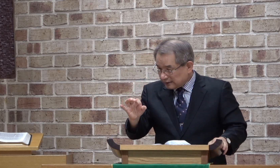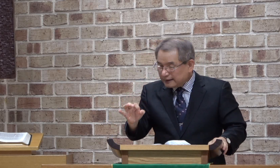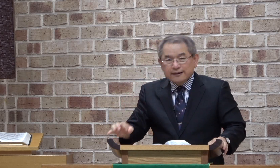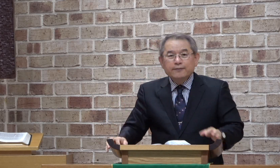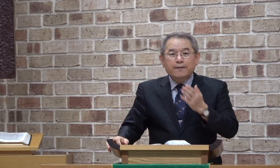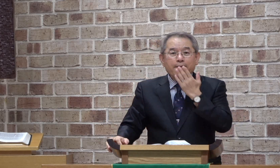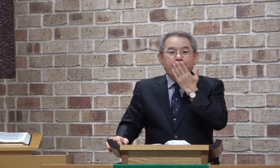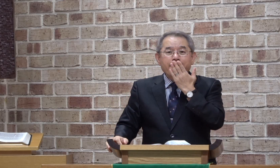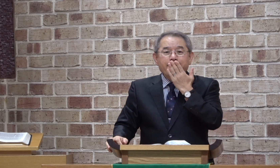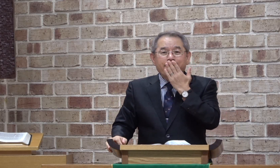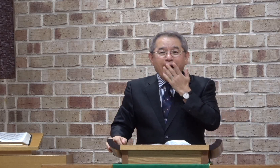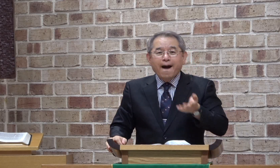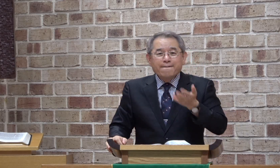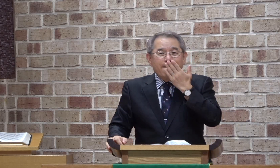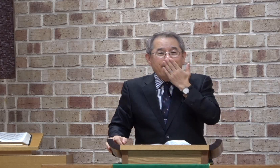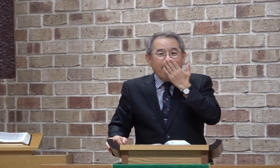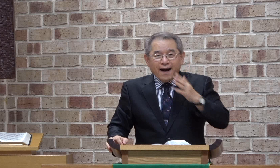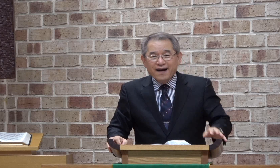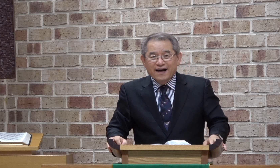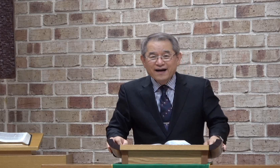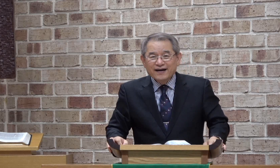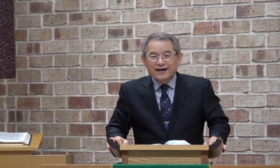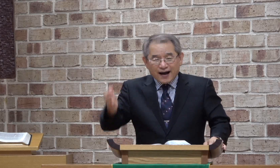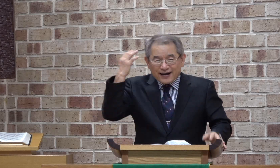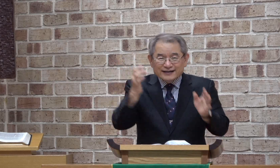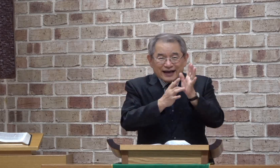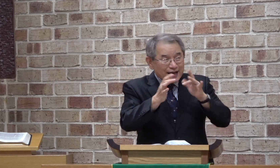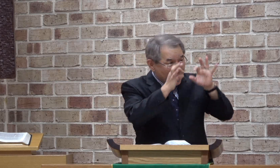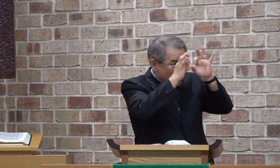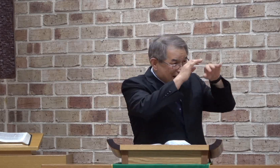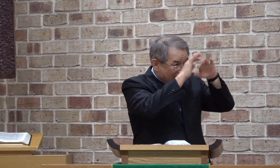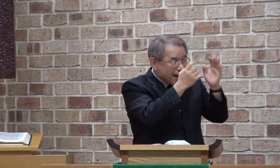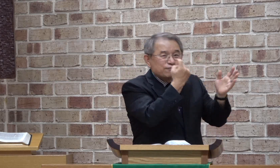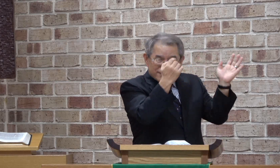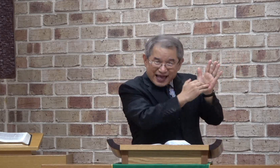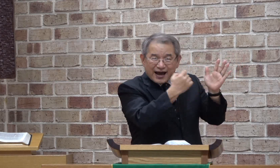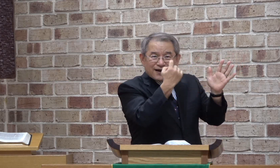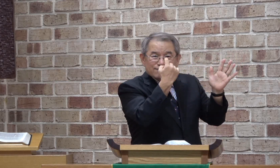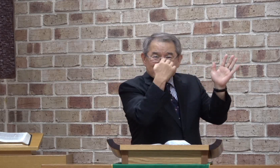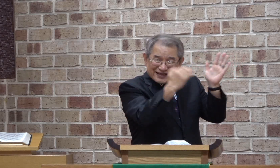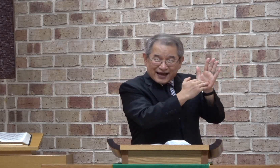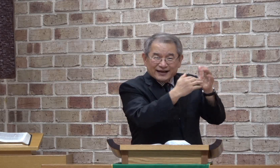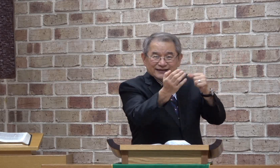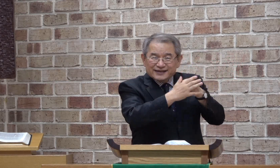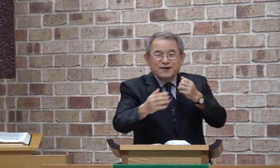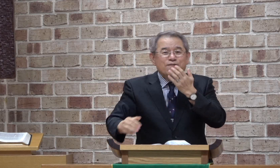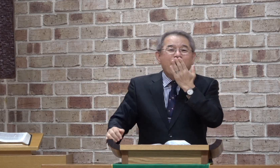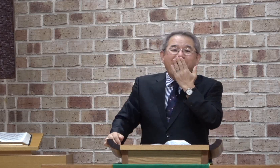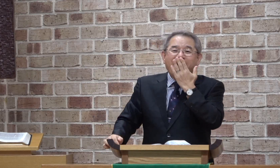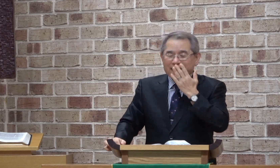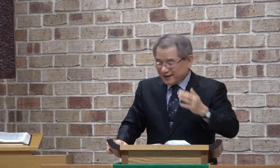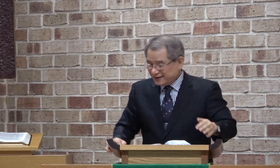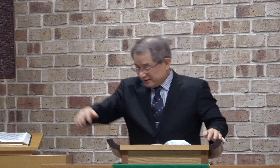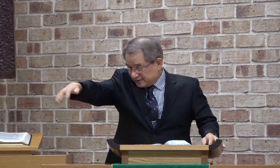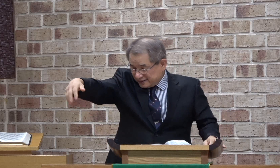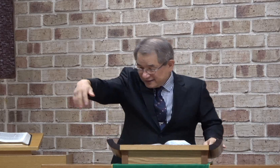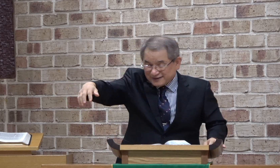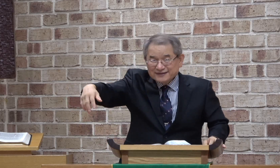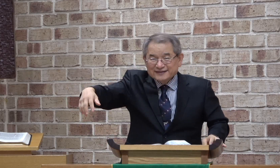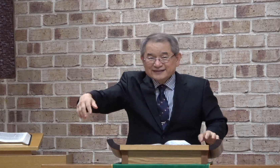그러고 있었는데 제자들 중에 그 아이를 보고 우리도 치유할 수 있겠구나 하고 예수님이 치유하셨던